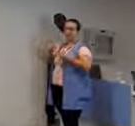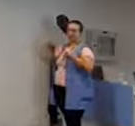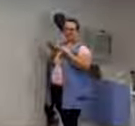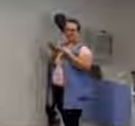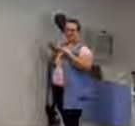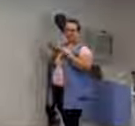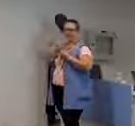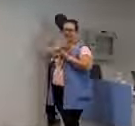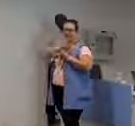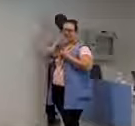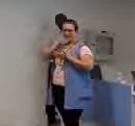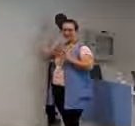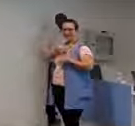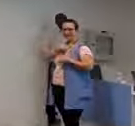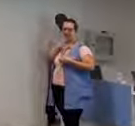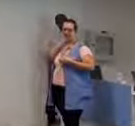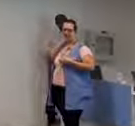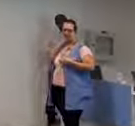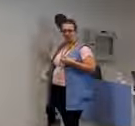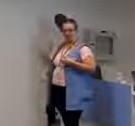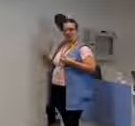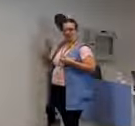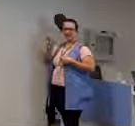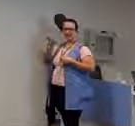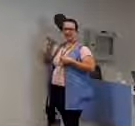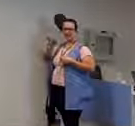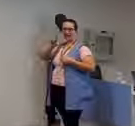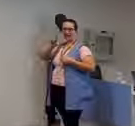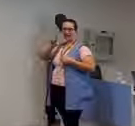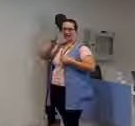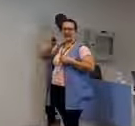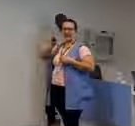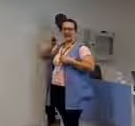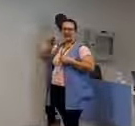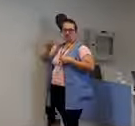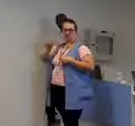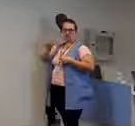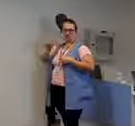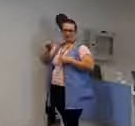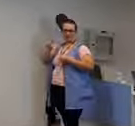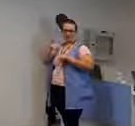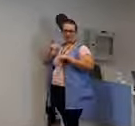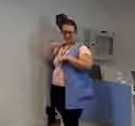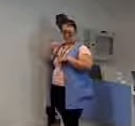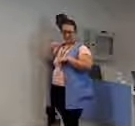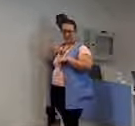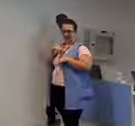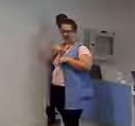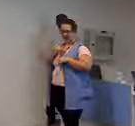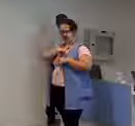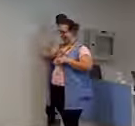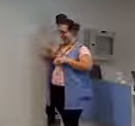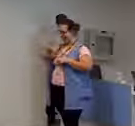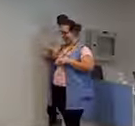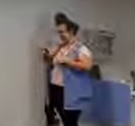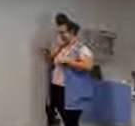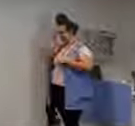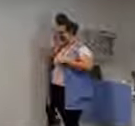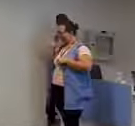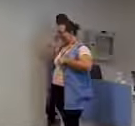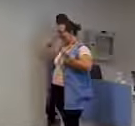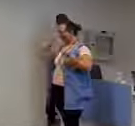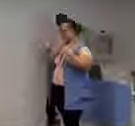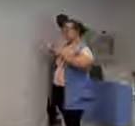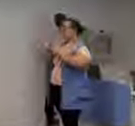ferramentarias chinesas, tailandesas, do leste europeu, onde se torna ainda mais complexo, né? A gente